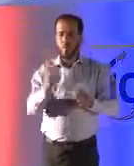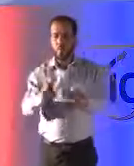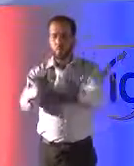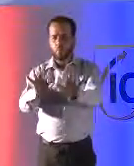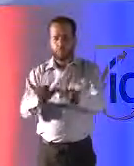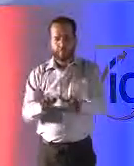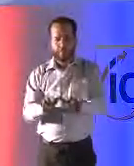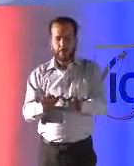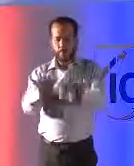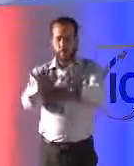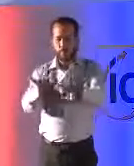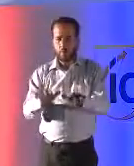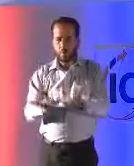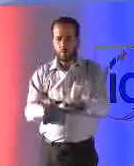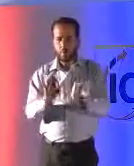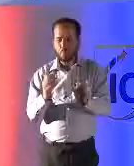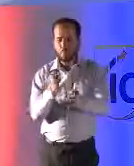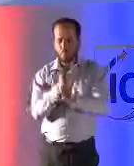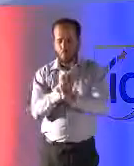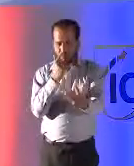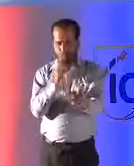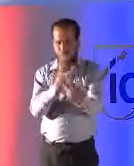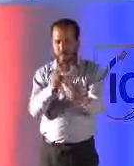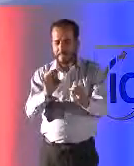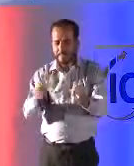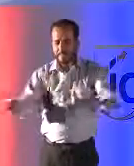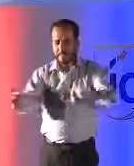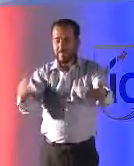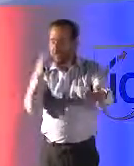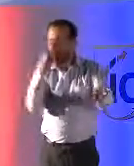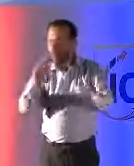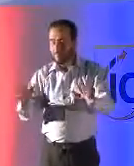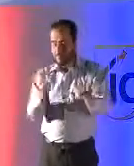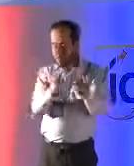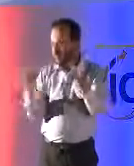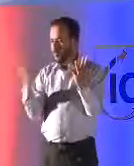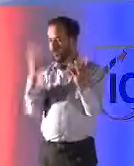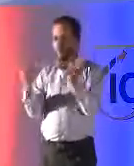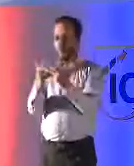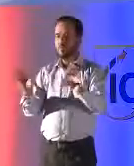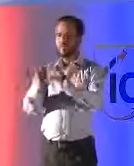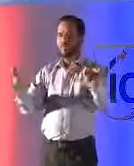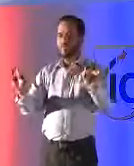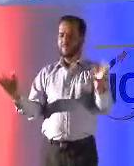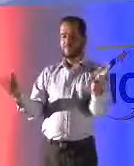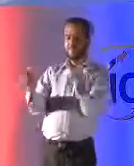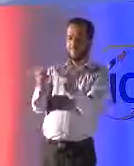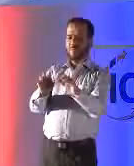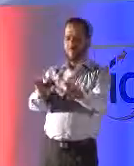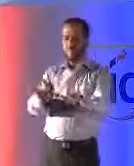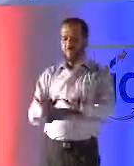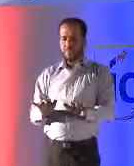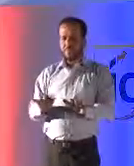الكمبيوترات التقليدية؟ يجب علينا أيضا أن نهيئها للشخص الكفيف. How about this new wave of